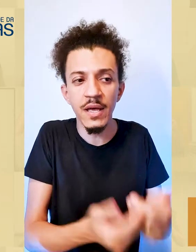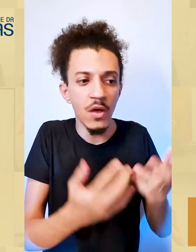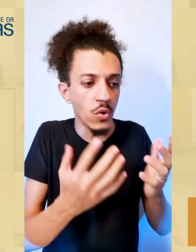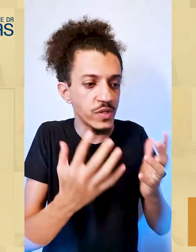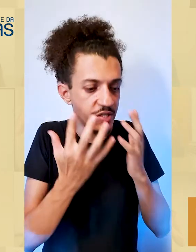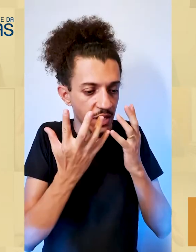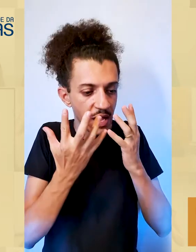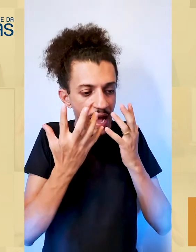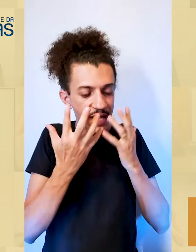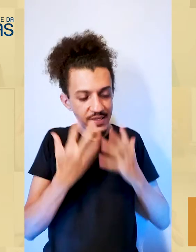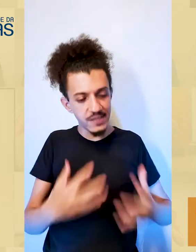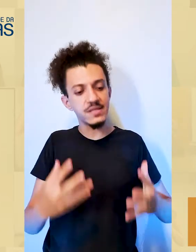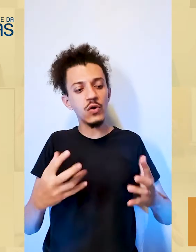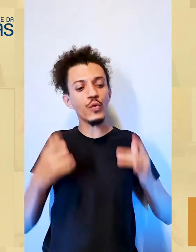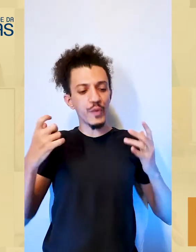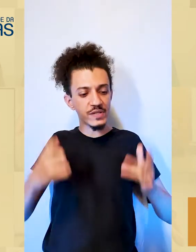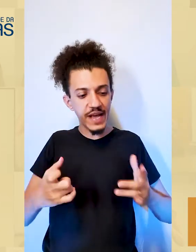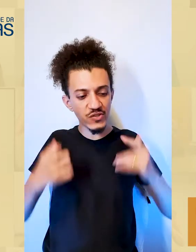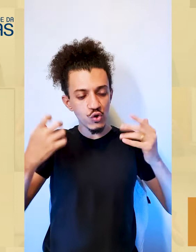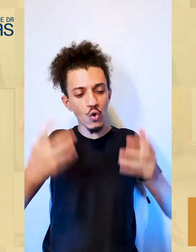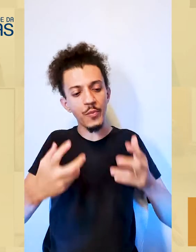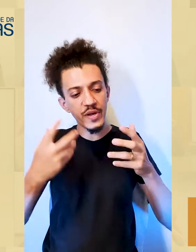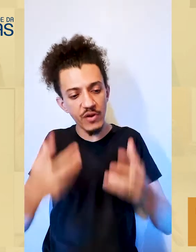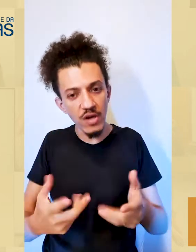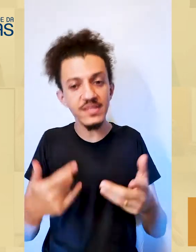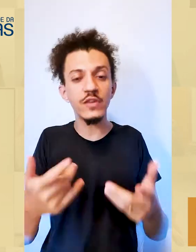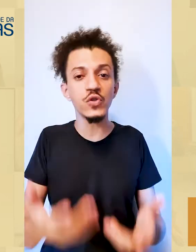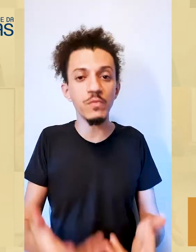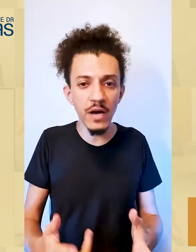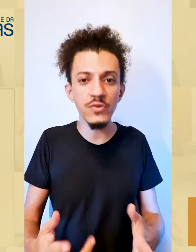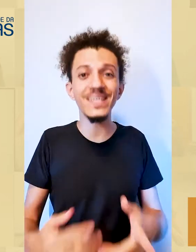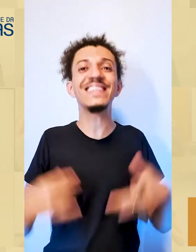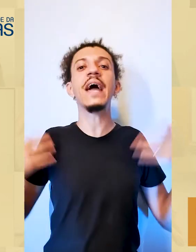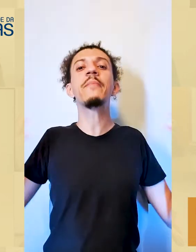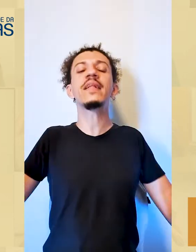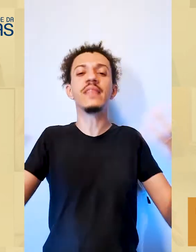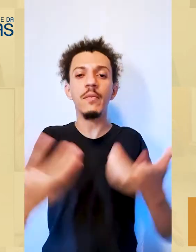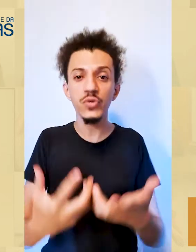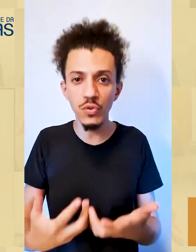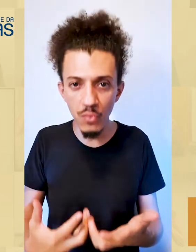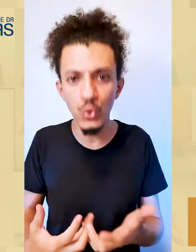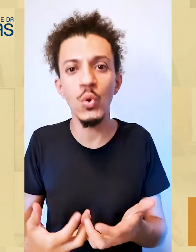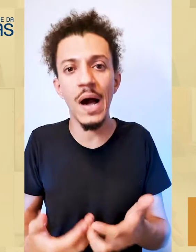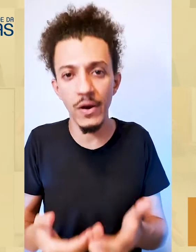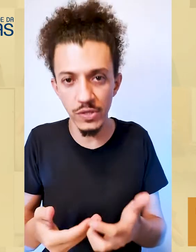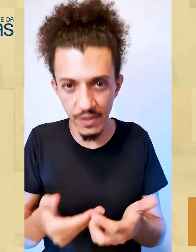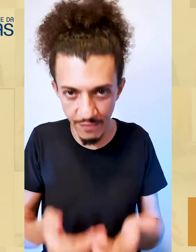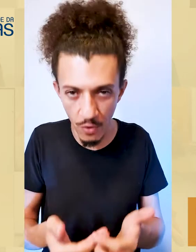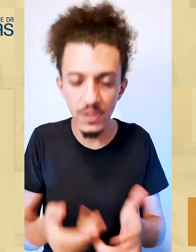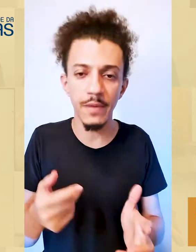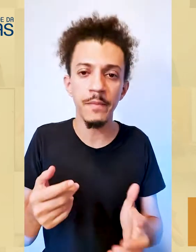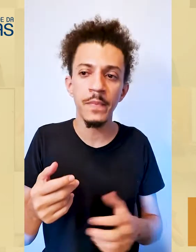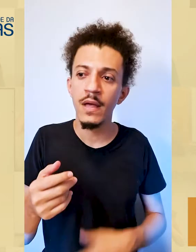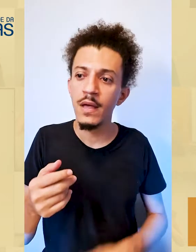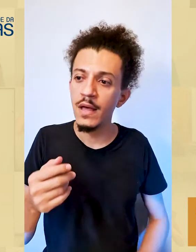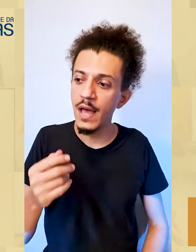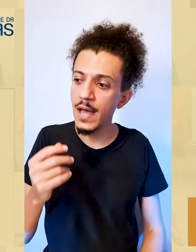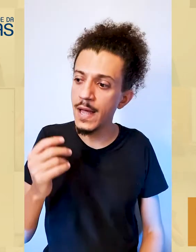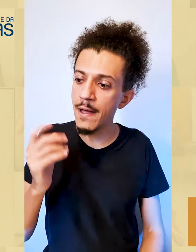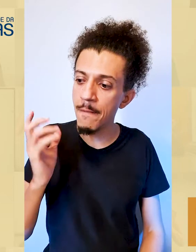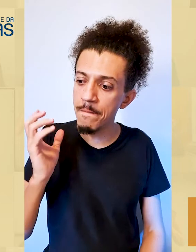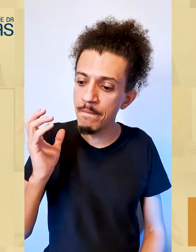linguagem, ou seja, aquisição do processo de como que nós seres humanos interpretamos o mundo à nossa volta.